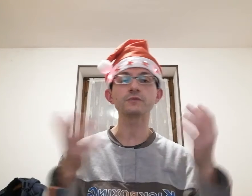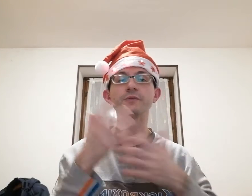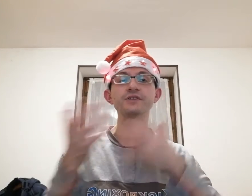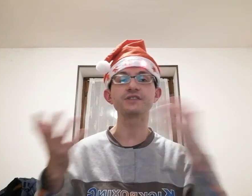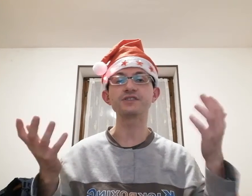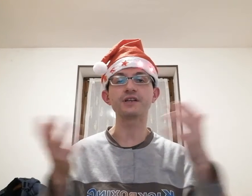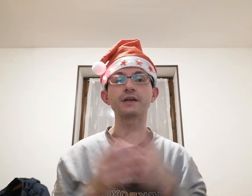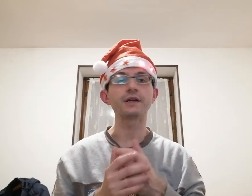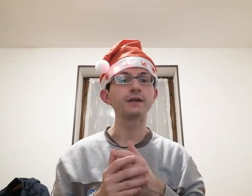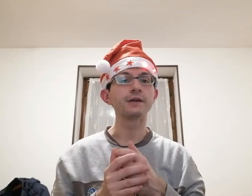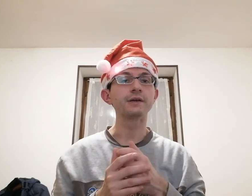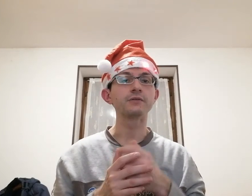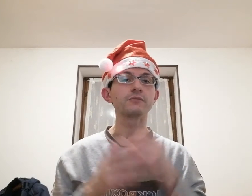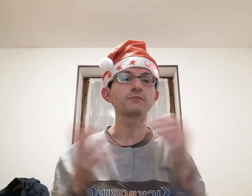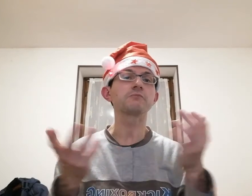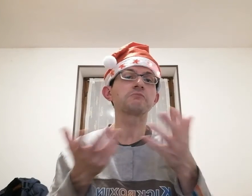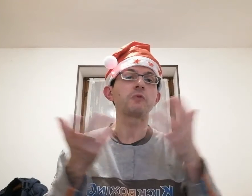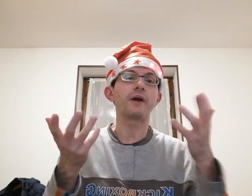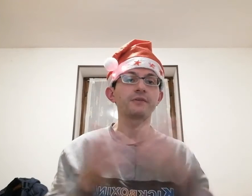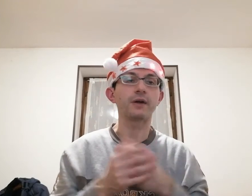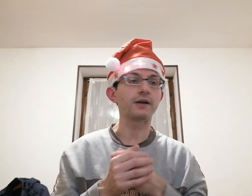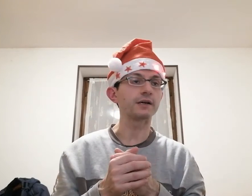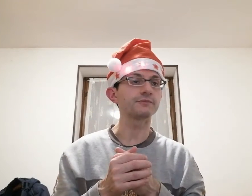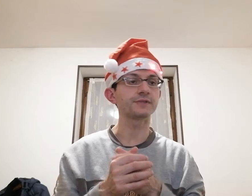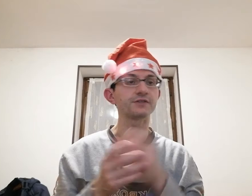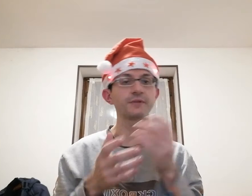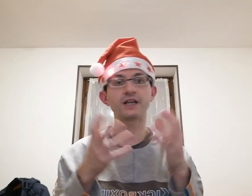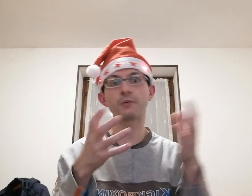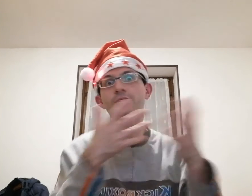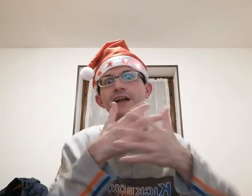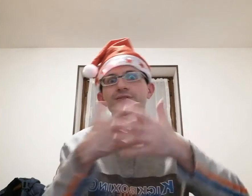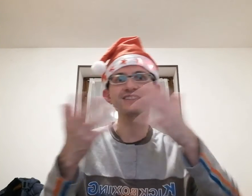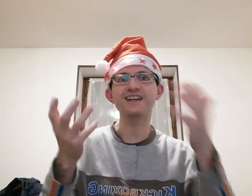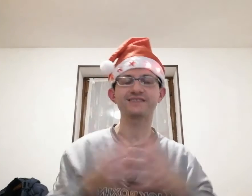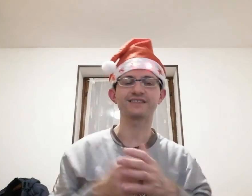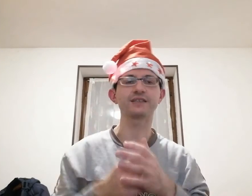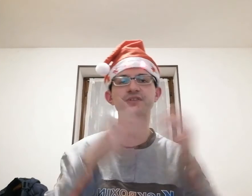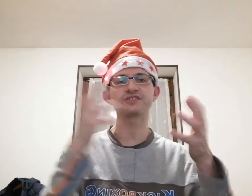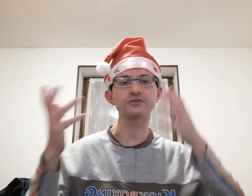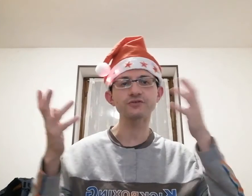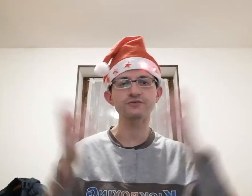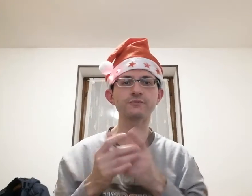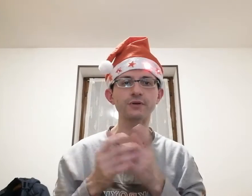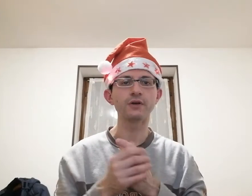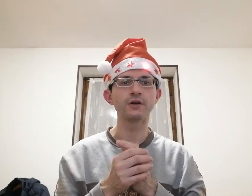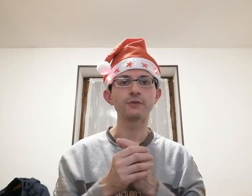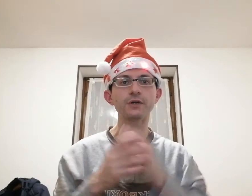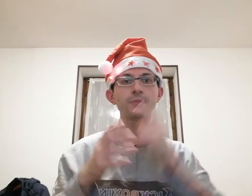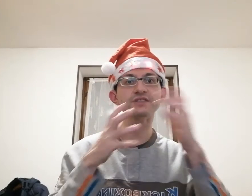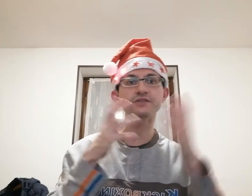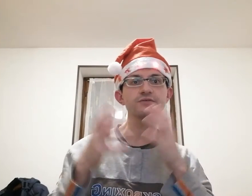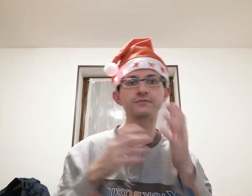Come si dice quando si balla latinoamericano, ma più che altro la salsa, i pasitos, perché i pasitos